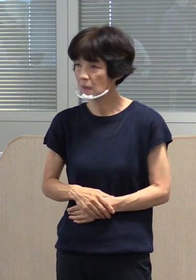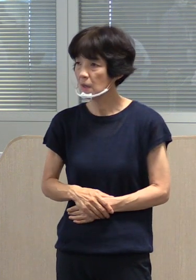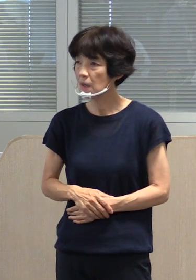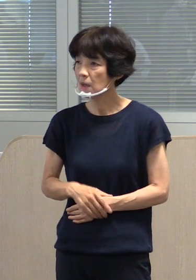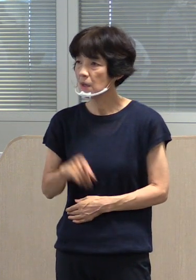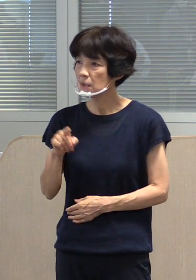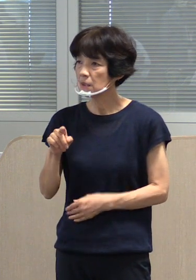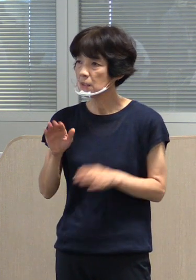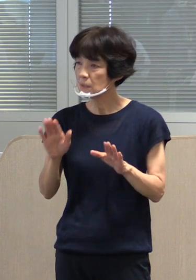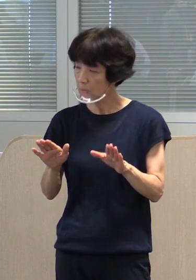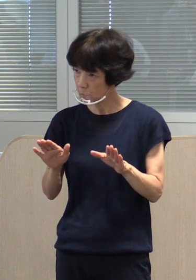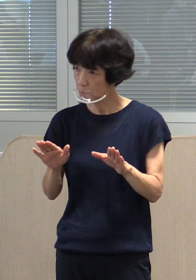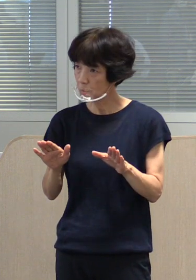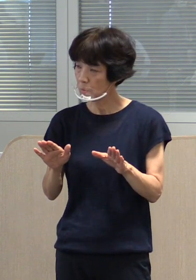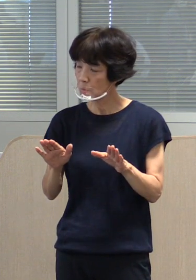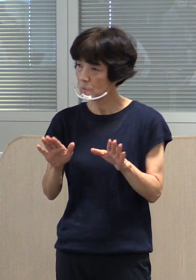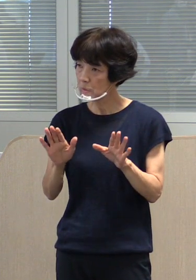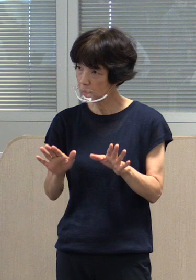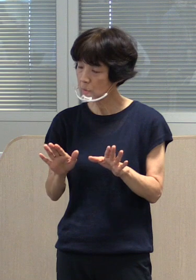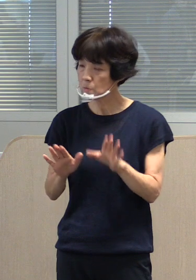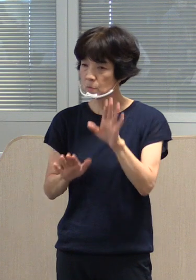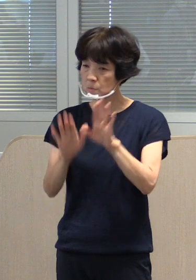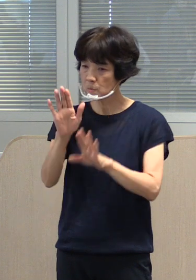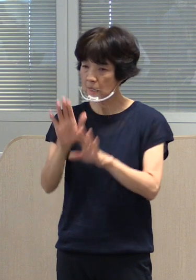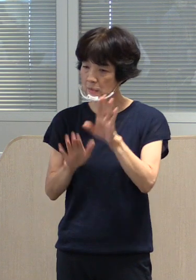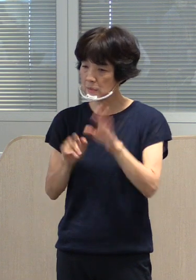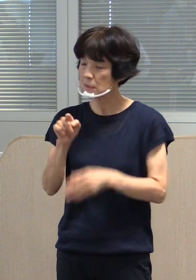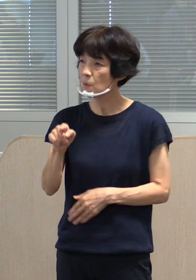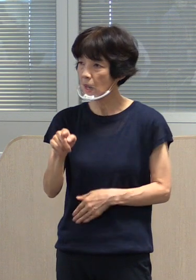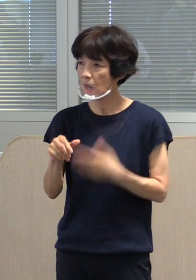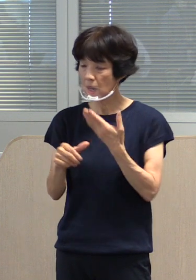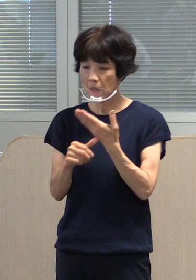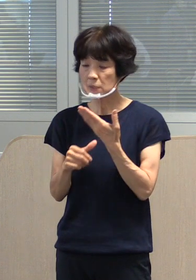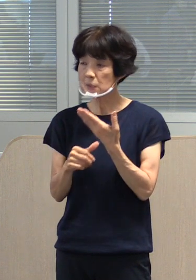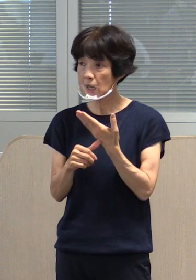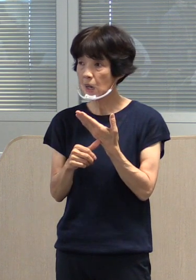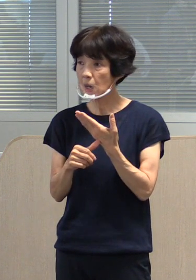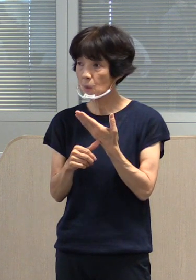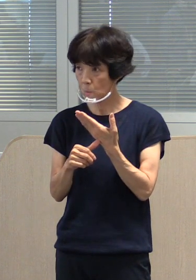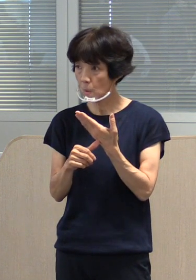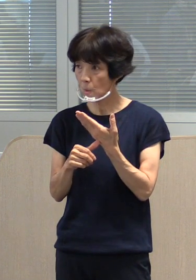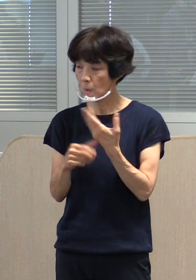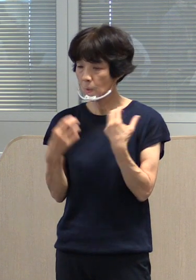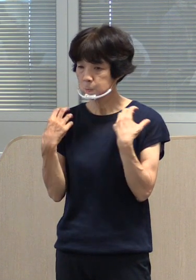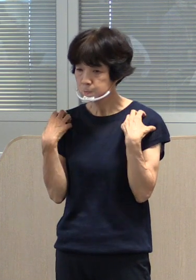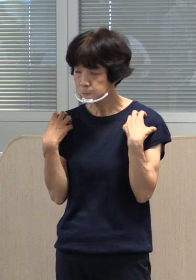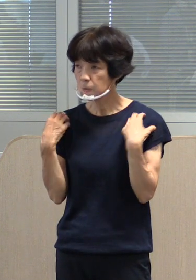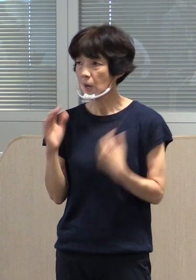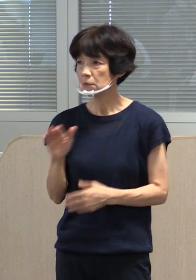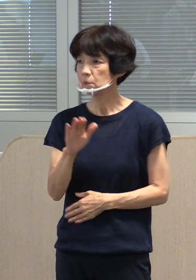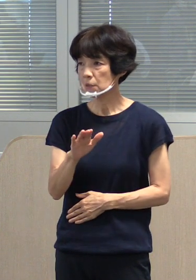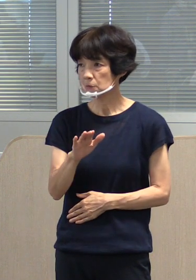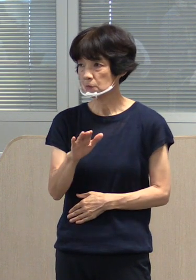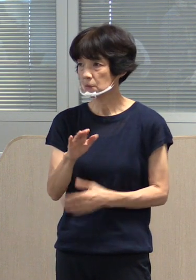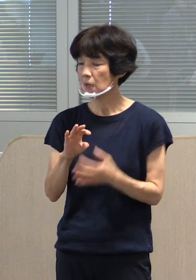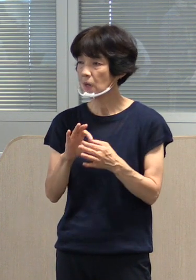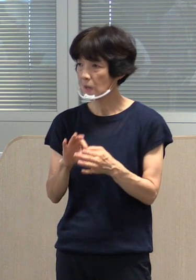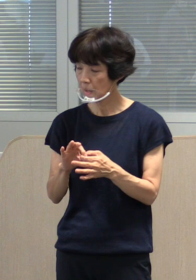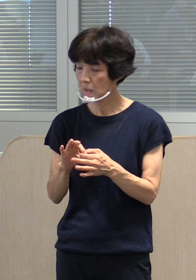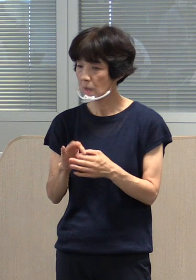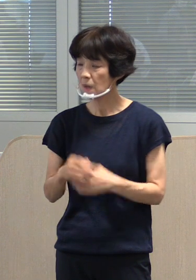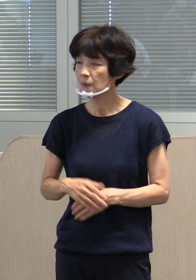そこまでね、今でもね、秋田でもね、相当深くかかってるんですよ。だから、これを